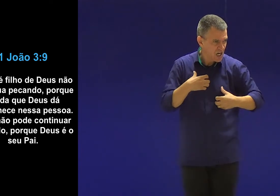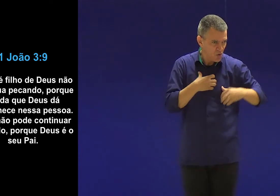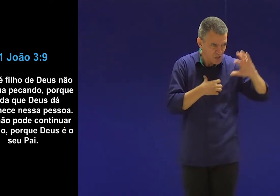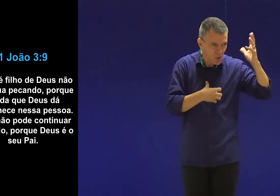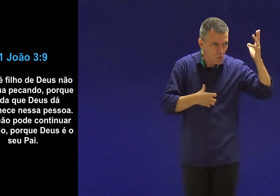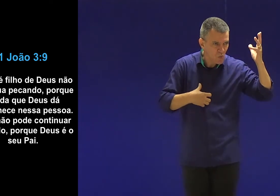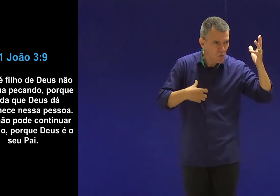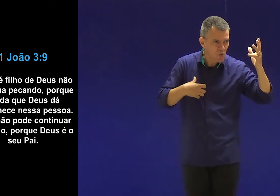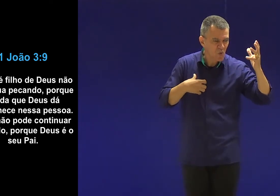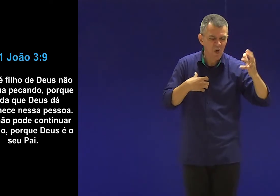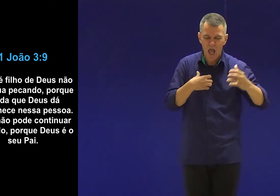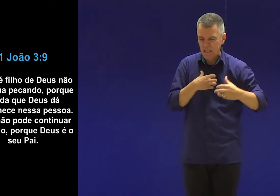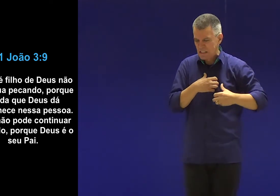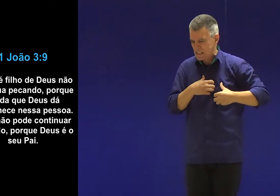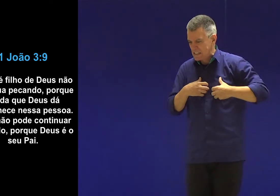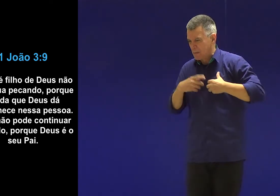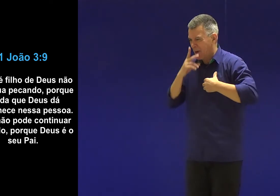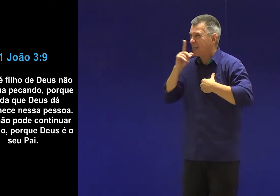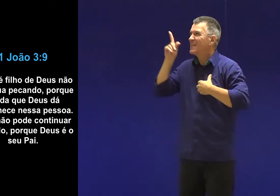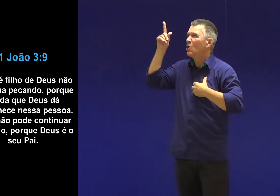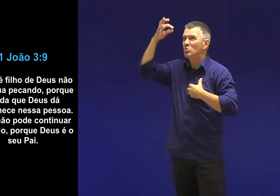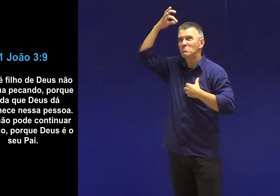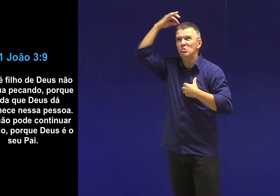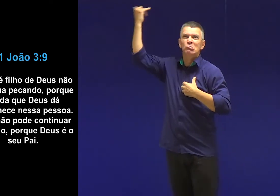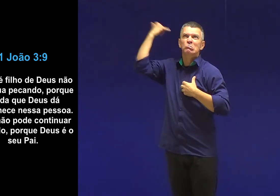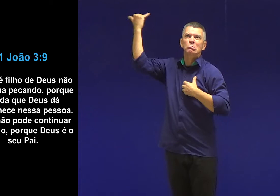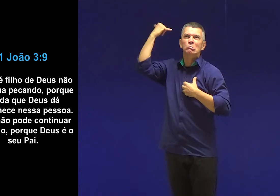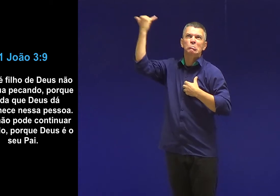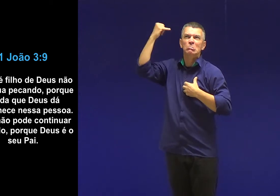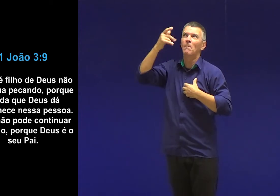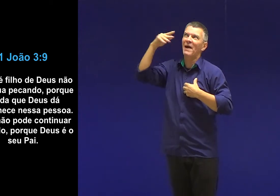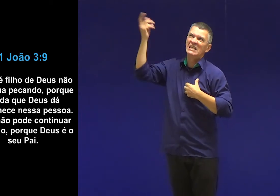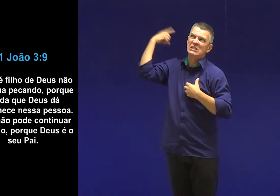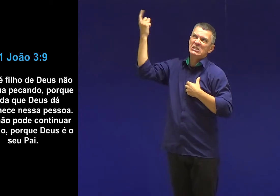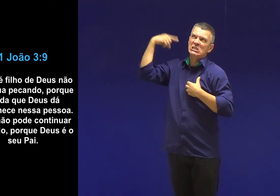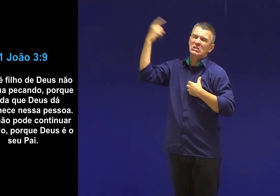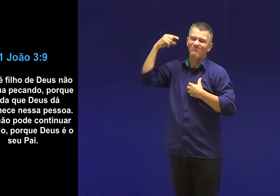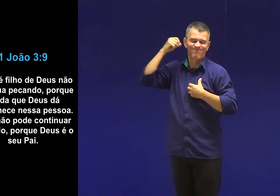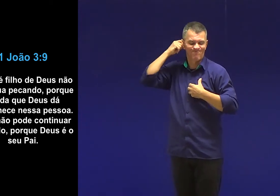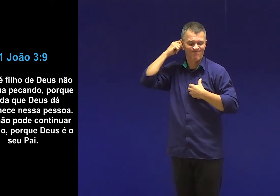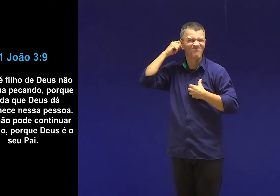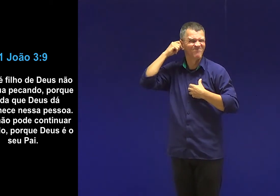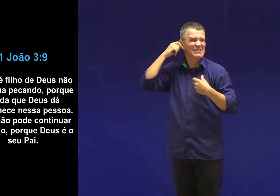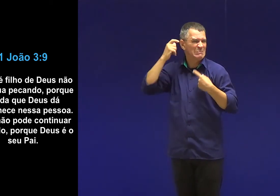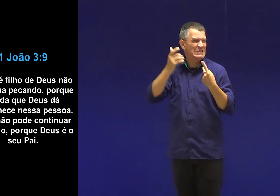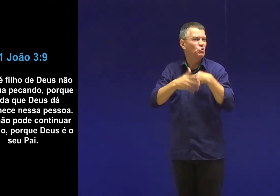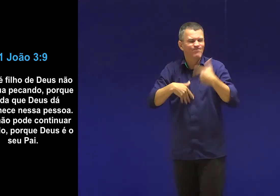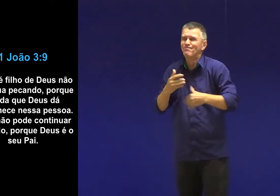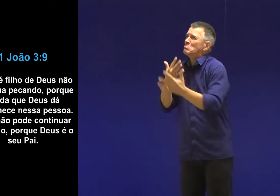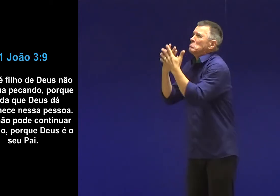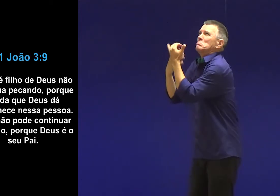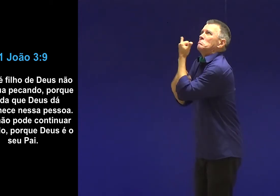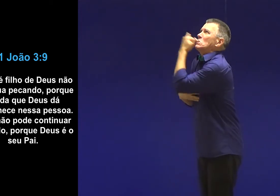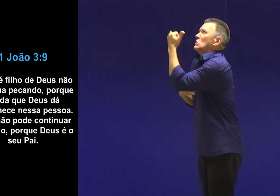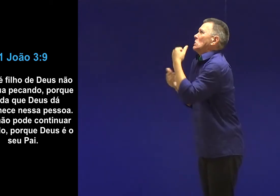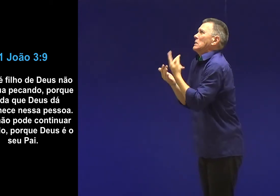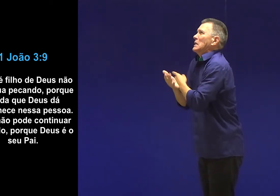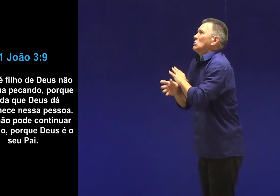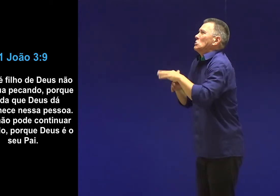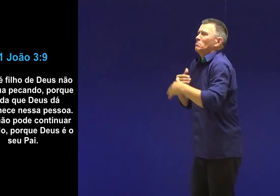Parece que é uma disciplina que vem de Deus,